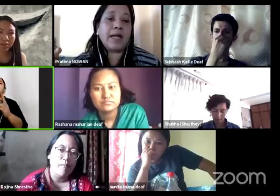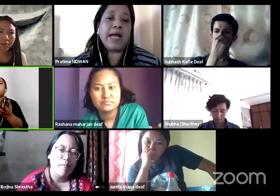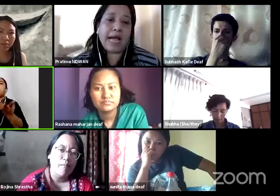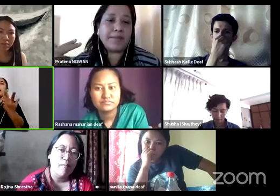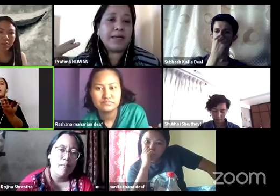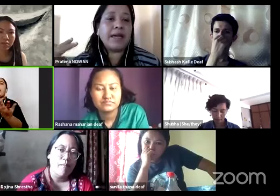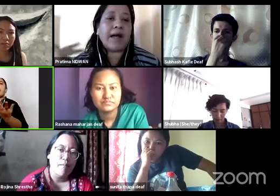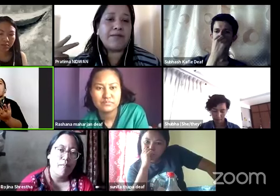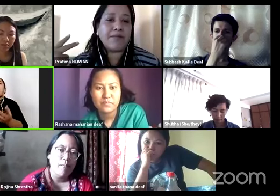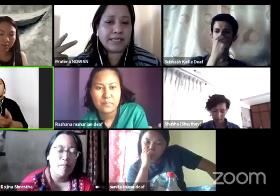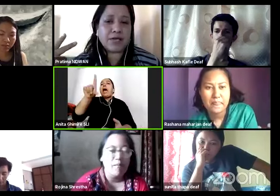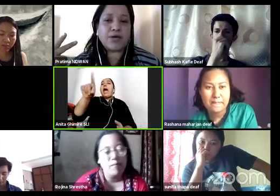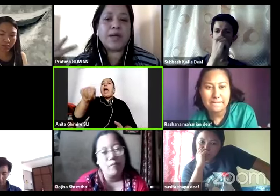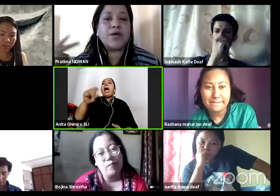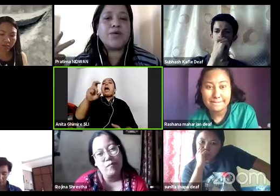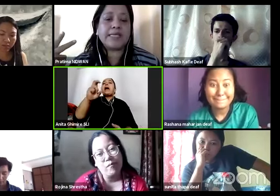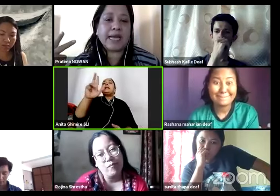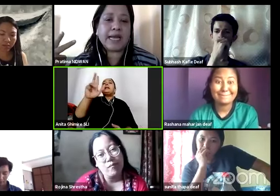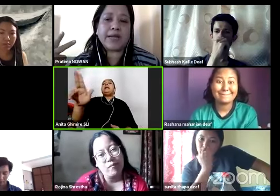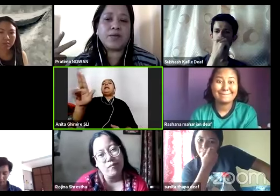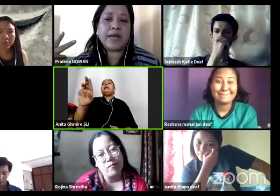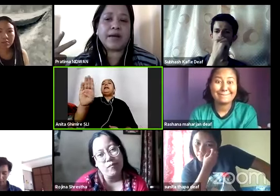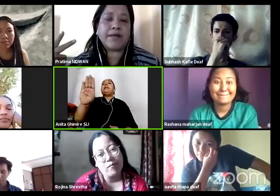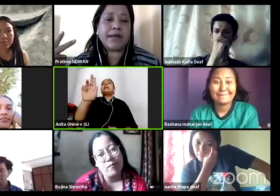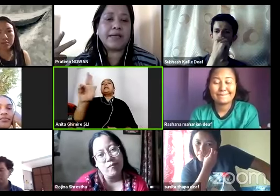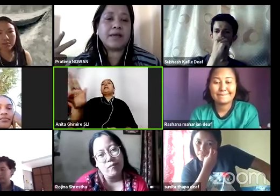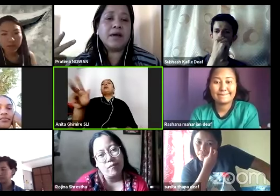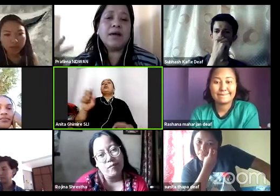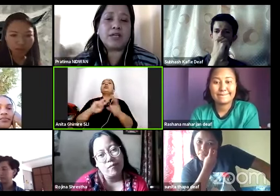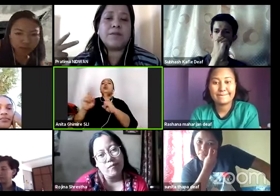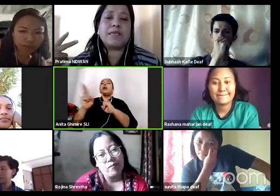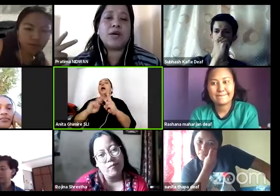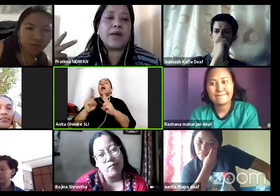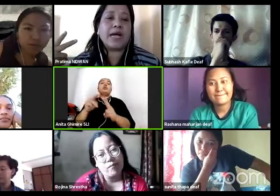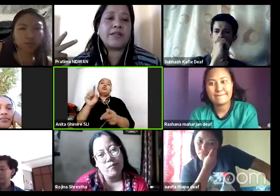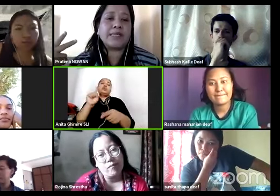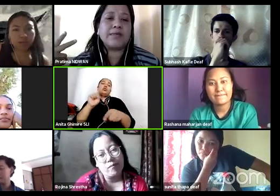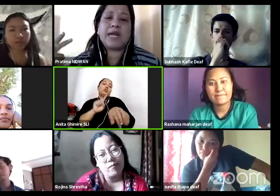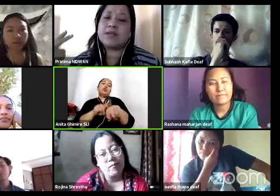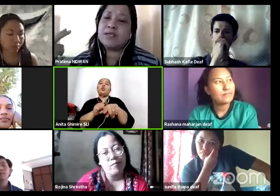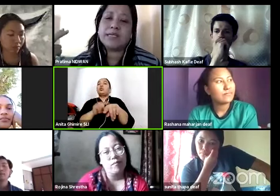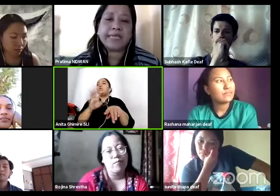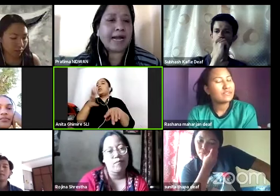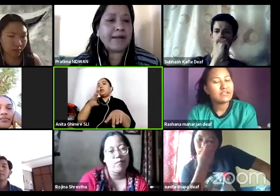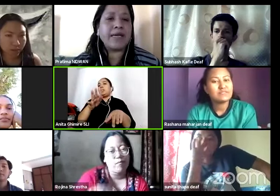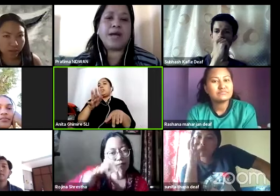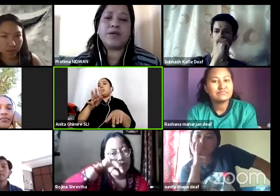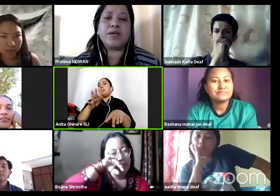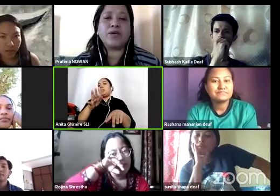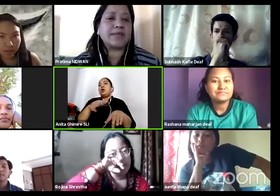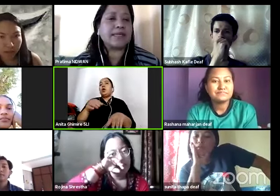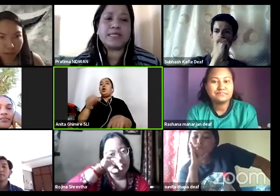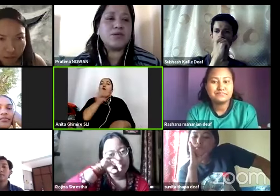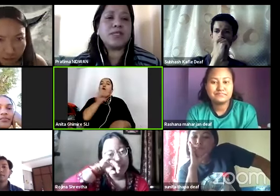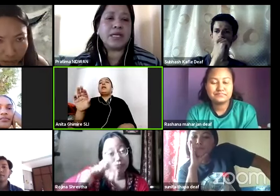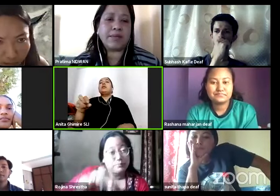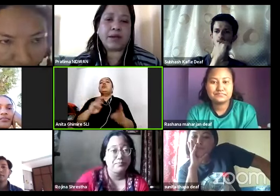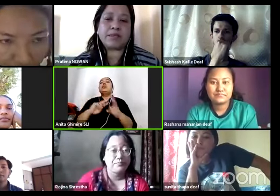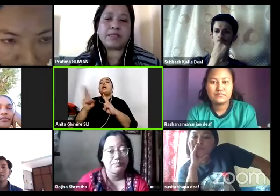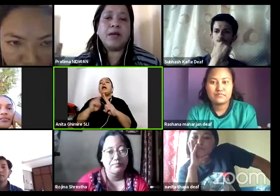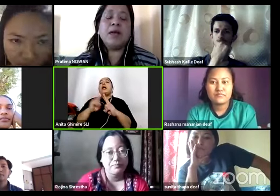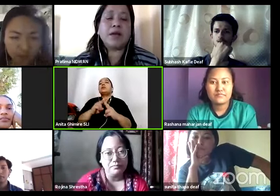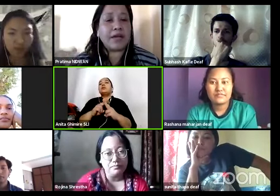छुनिँदैन. हामीले आदिवासीहरूमा यौनिकतालाई हेर्ने कुरा गर्दाखेरि त कतिपय ठाउँमा आदिवासी महिलाहरू तिनीहरू त छाडा महिलाहरू उनीहरूकोमा त यस्तो हुन्छ